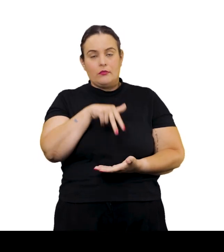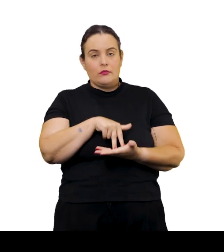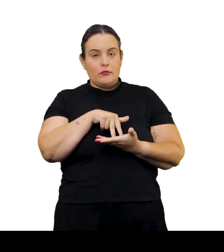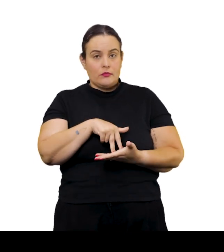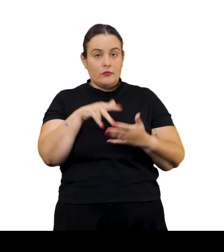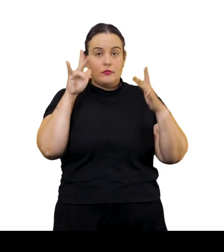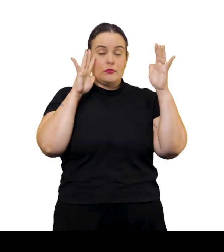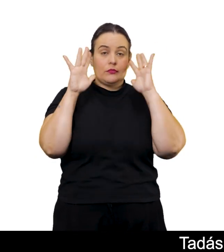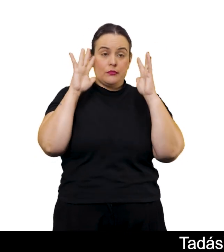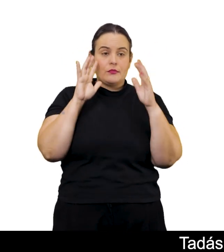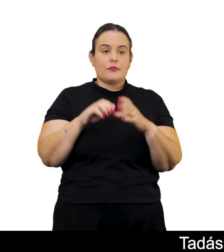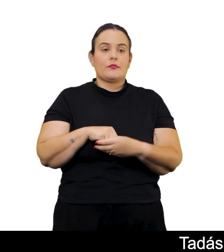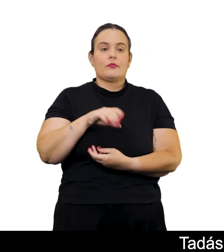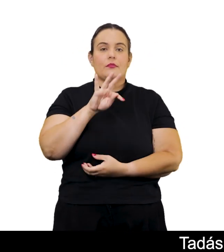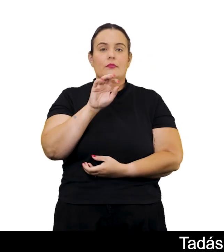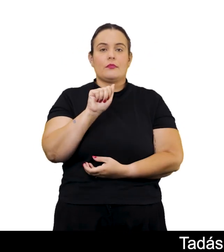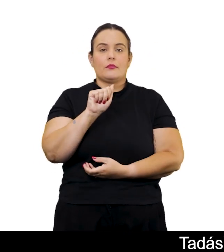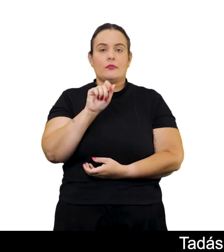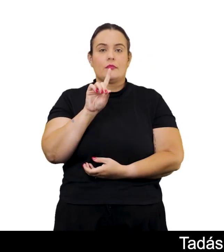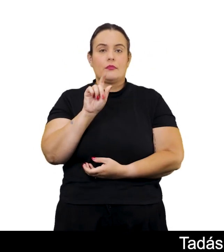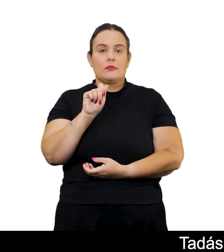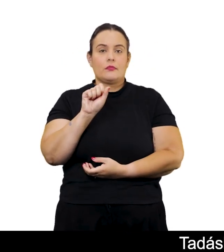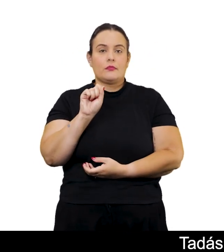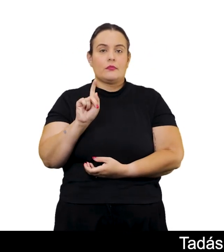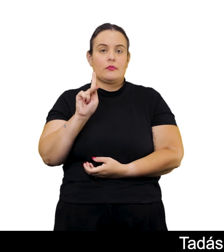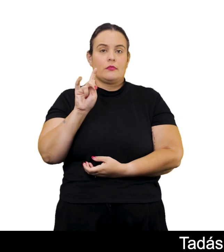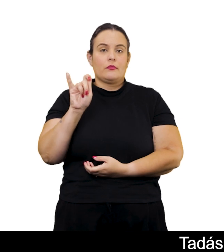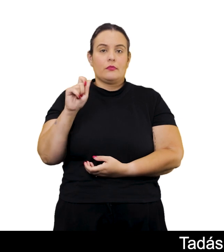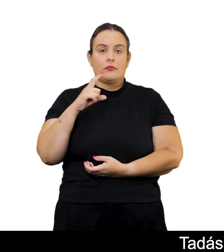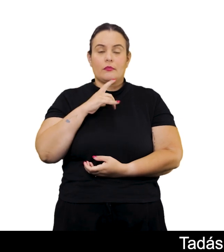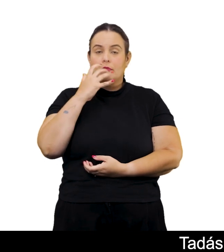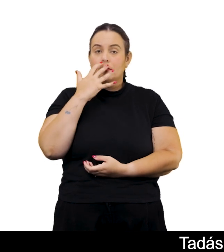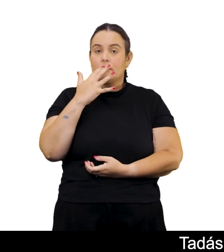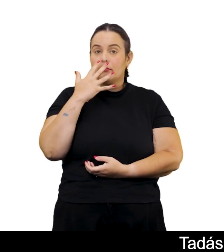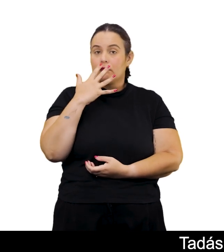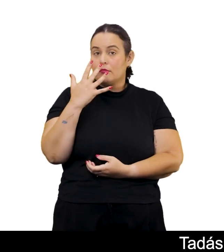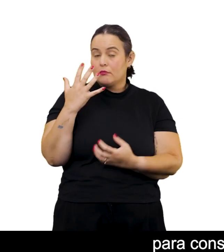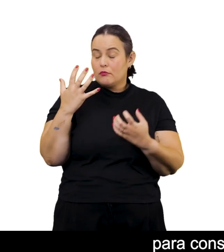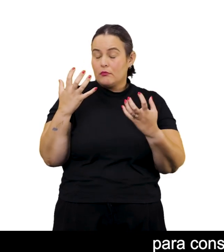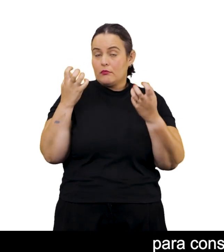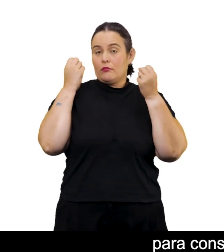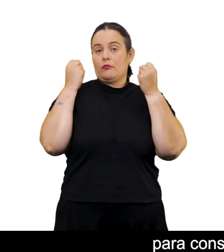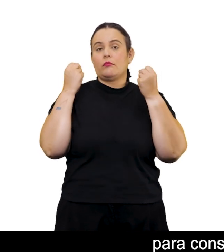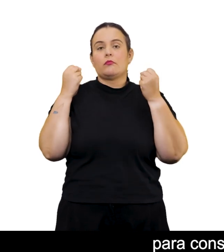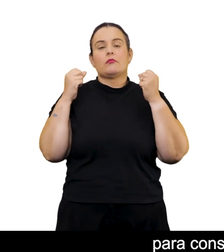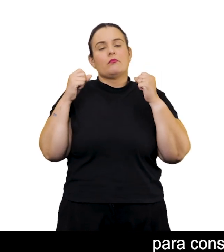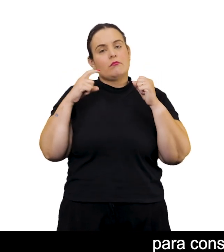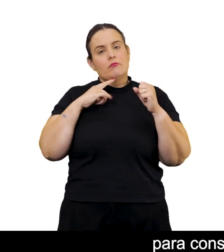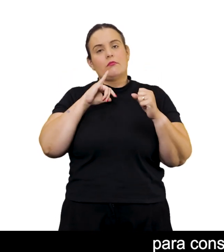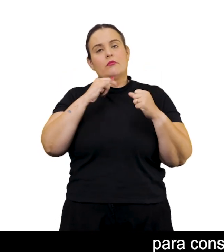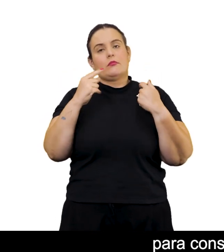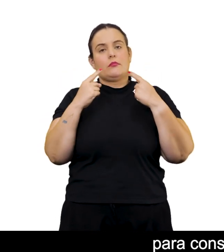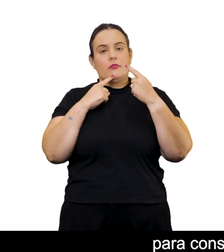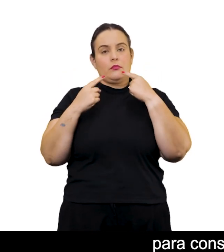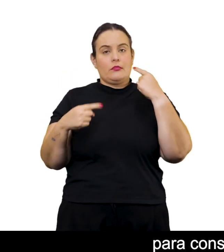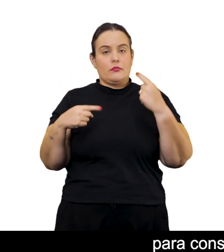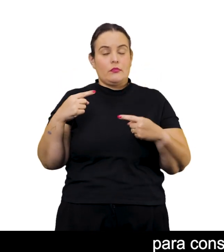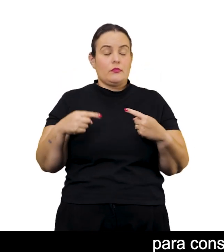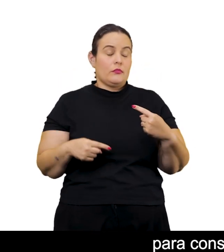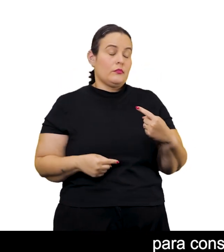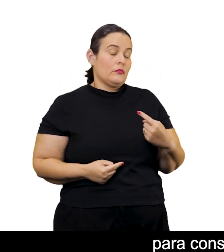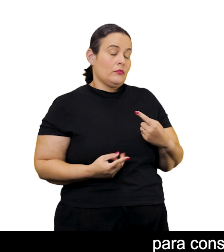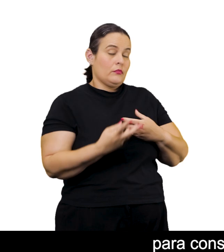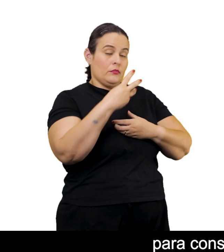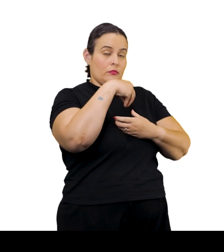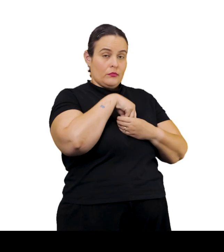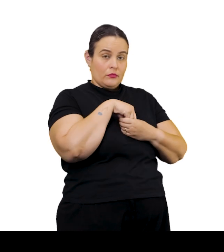imaginação. Tadaskia utiliza cores vibrantes e formas orgânicas para construir narrativas que dialogam com o